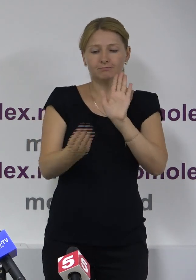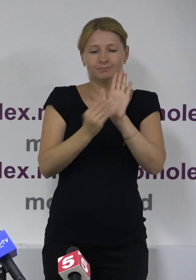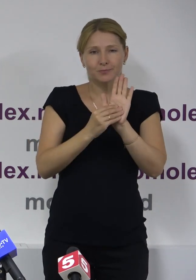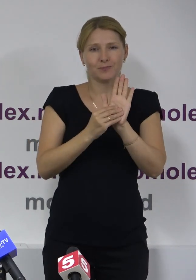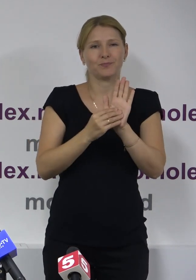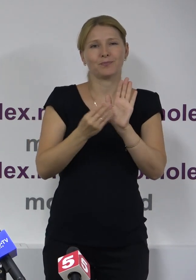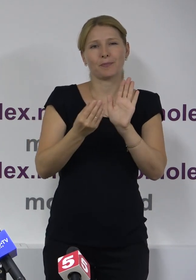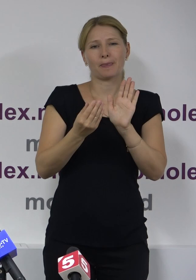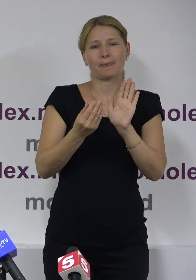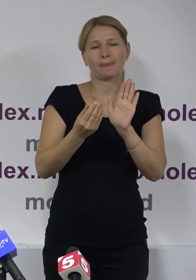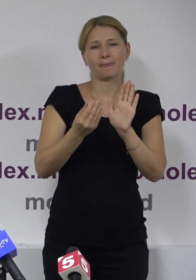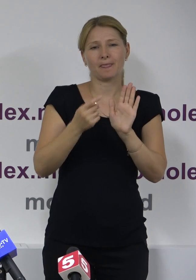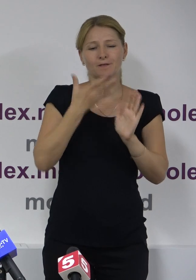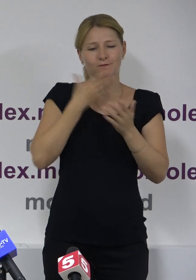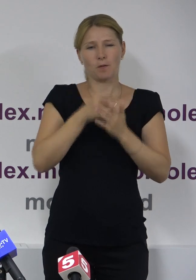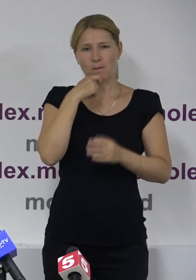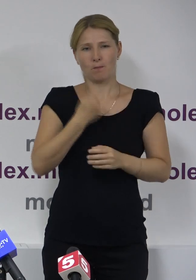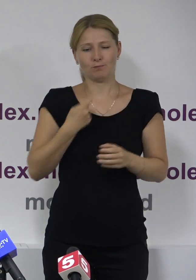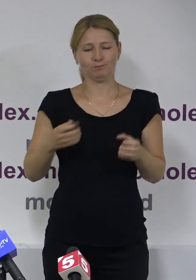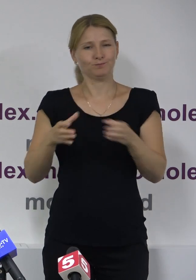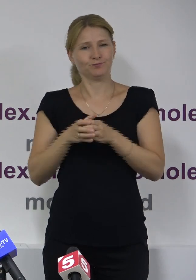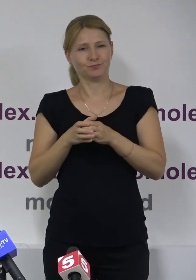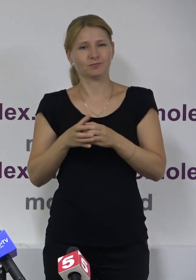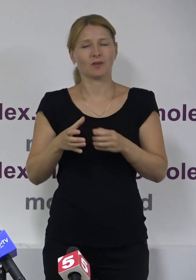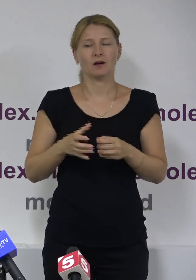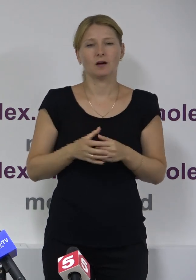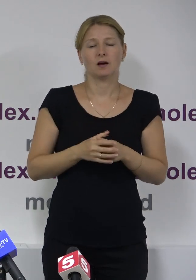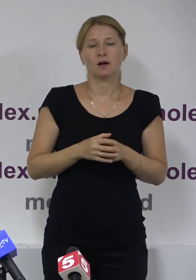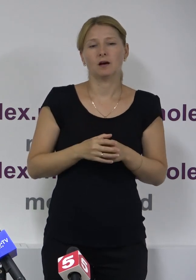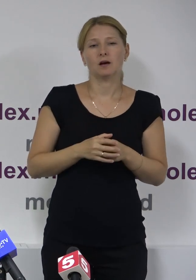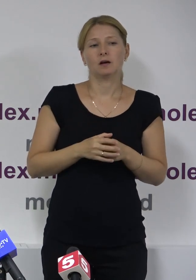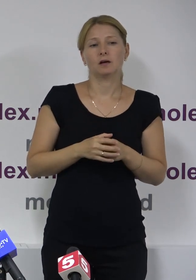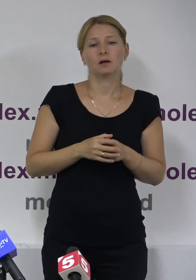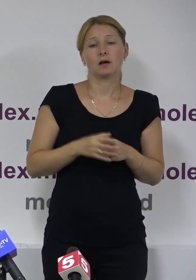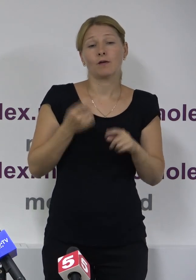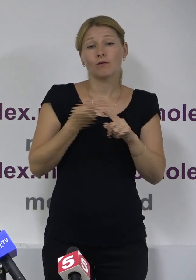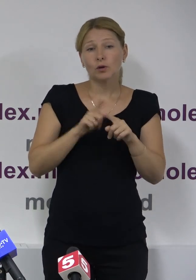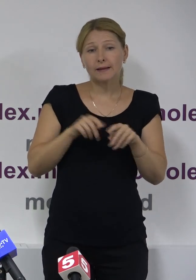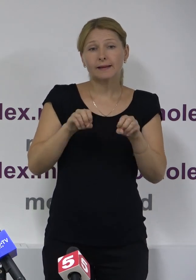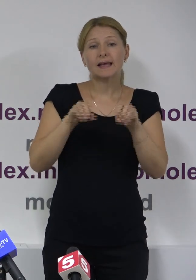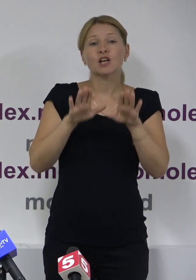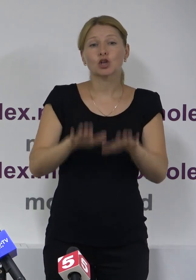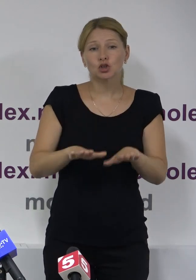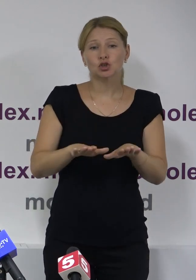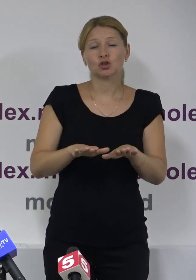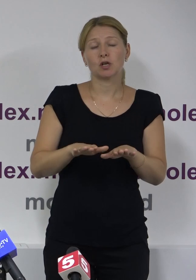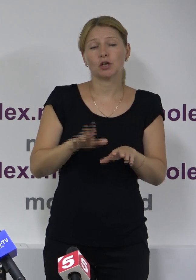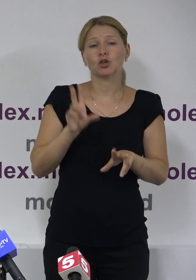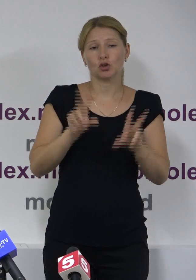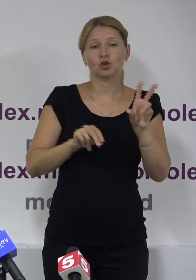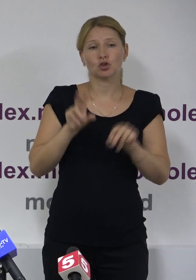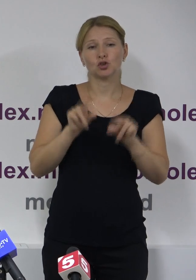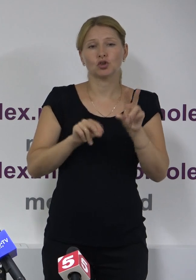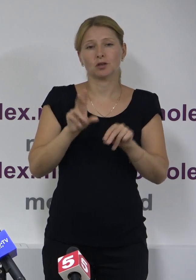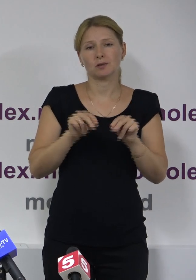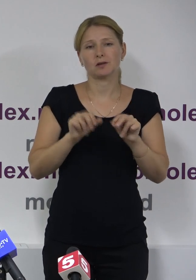sau de desemnare în cadrul partidelor, blocurilor electorale, acestor candidați, aceste decizii sunt considerate mai